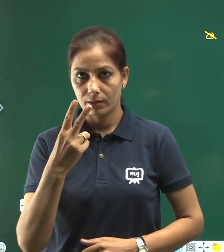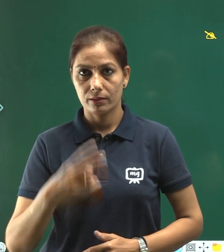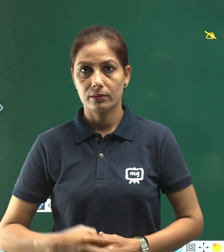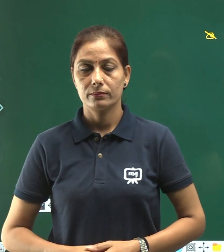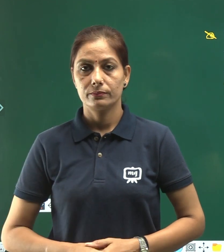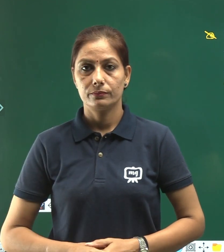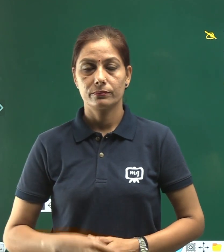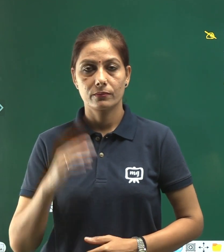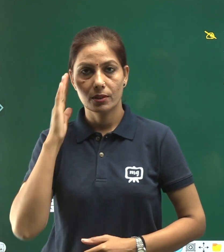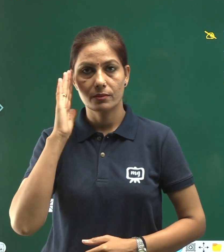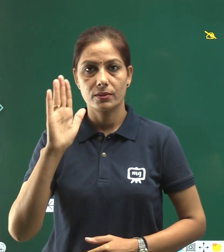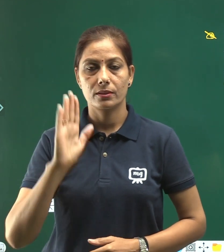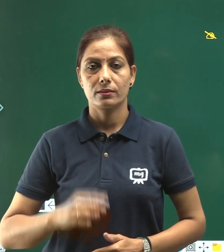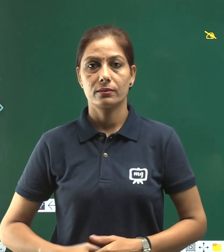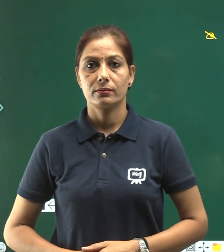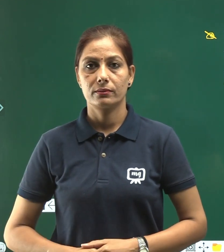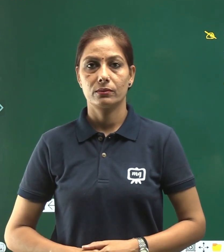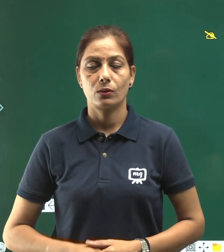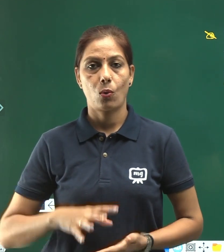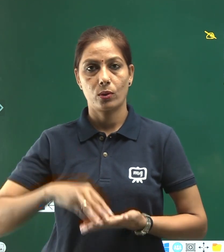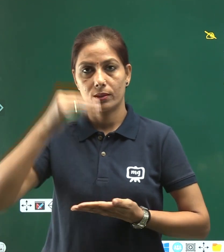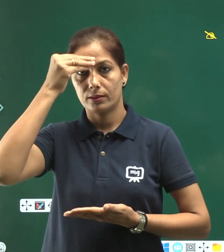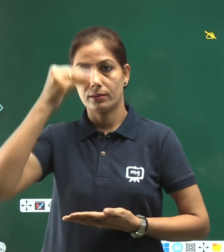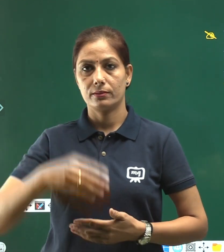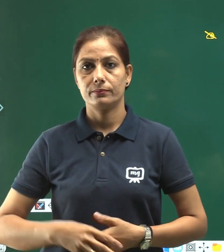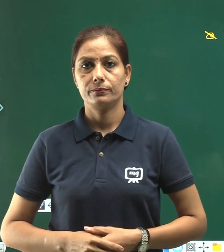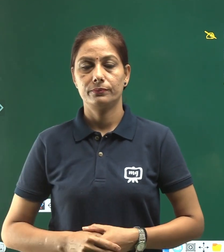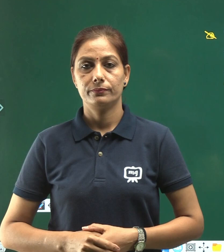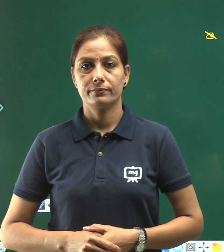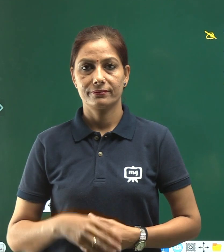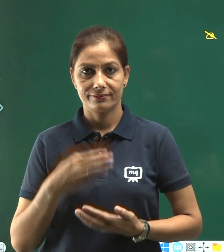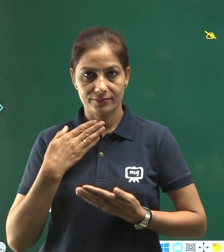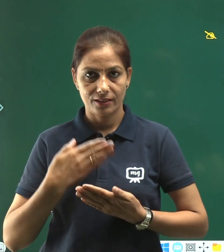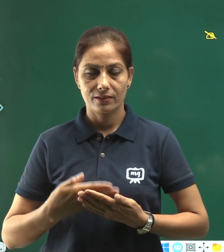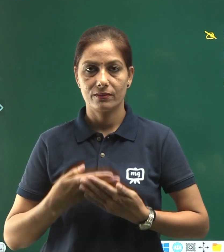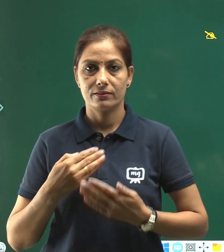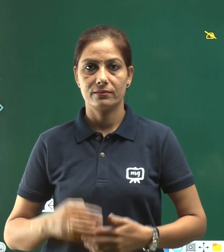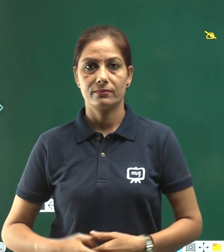समझें और याद करें। धन्यवाद।